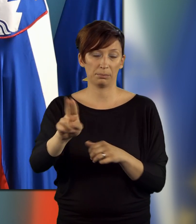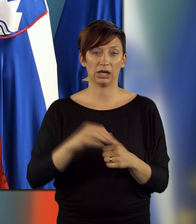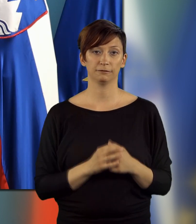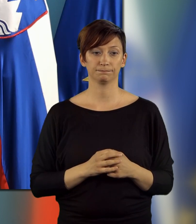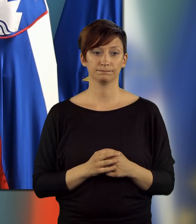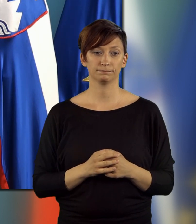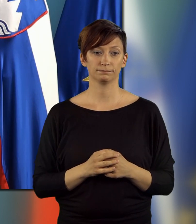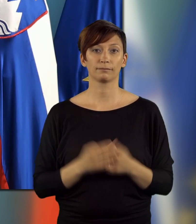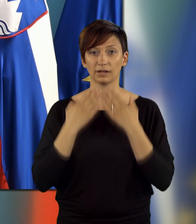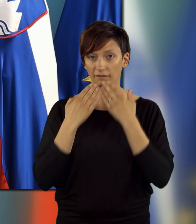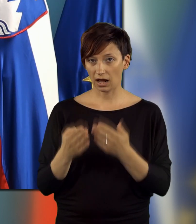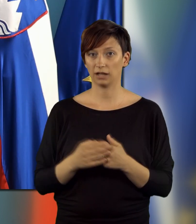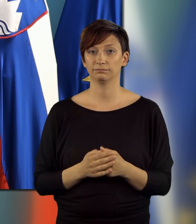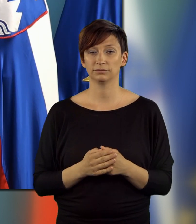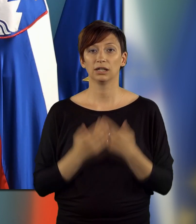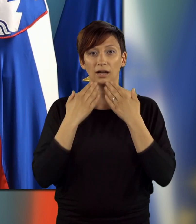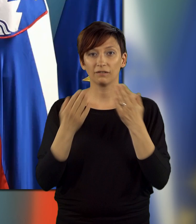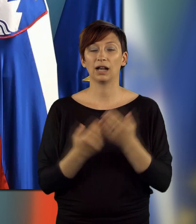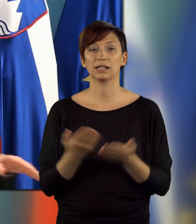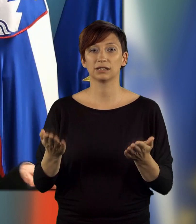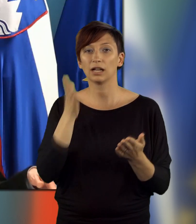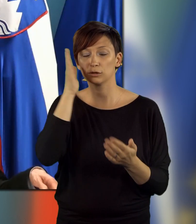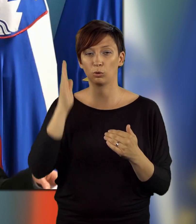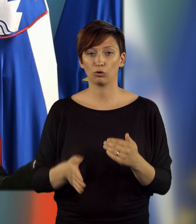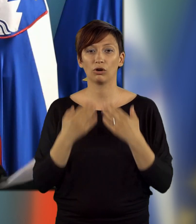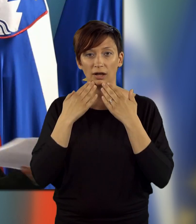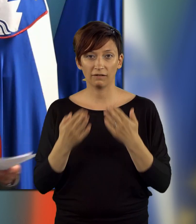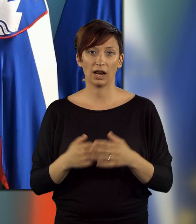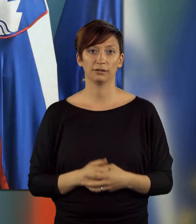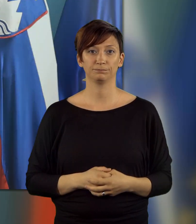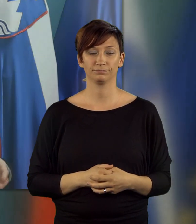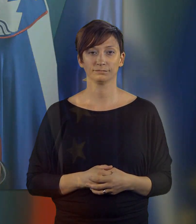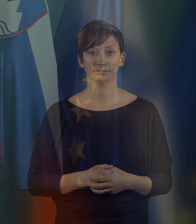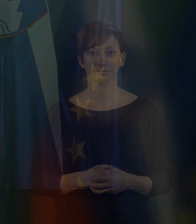in delamo naprej. Hvala. Za danes bo dovolj. Hvala. Hvala.